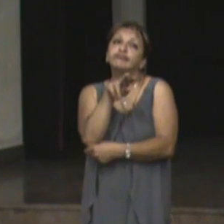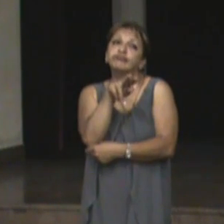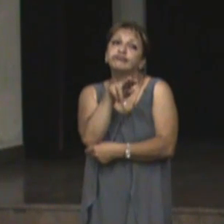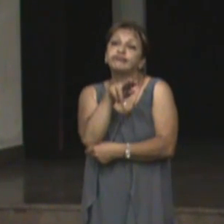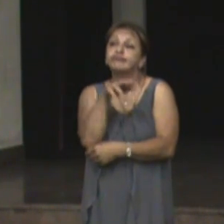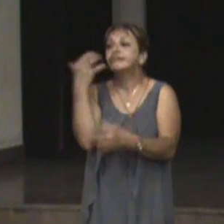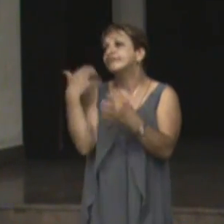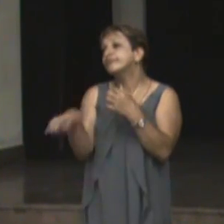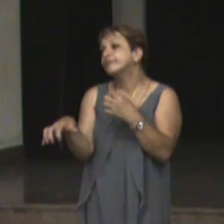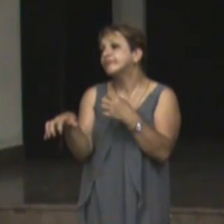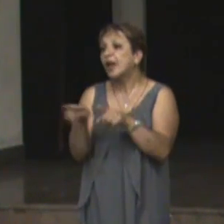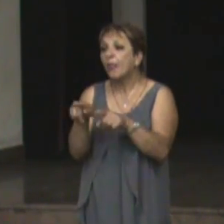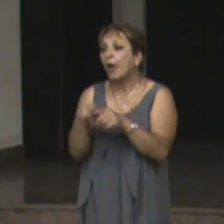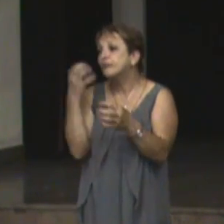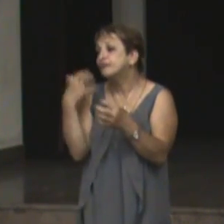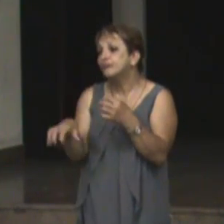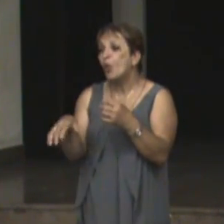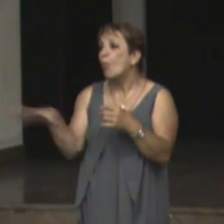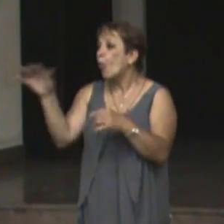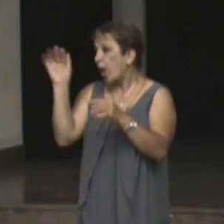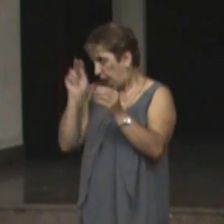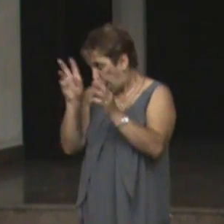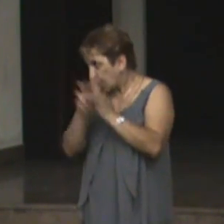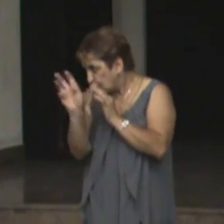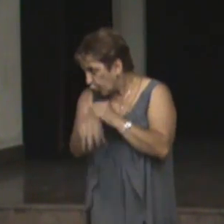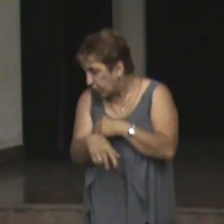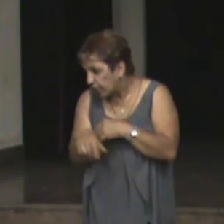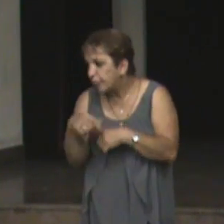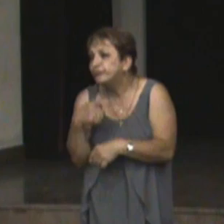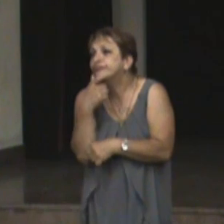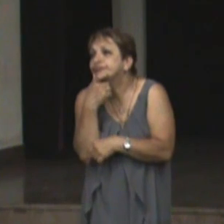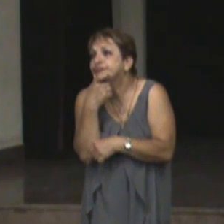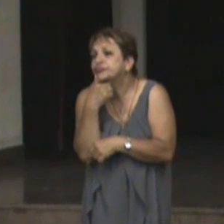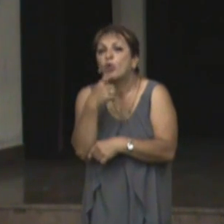իրենց կյանքն է, իրենք անտարբեր են այն ամենի նկատմամբ, ինչ որ իշխանությունը ձեռք ունեն։